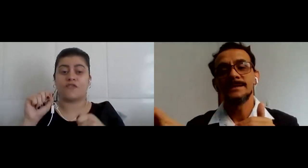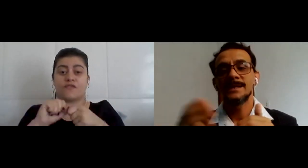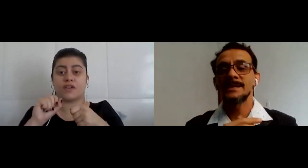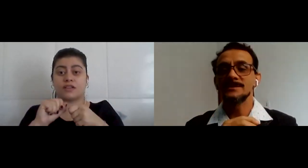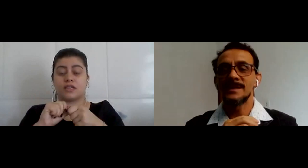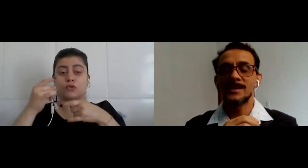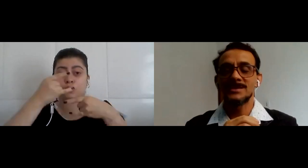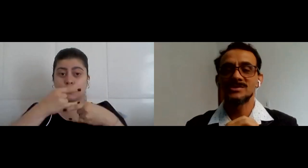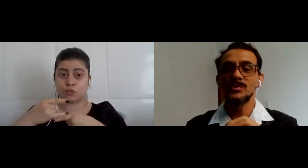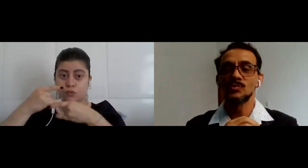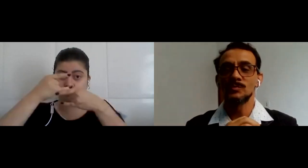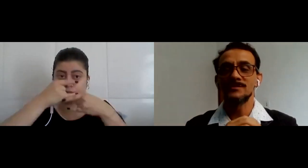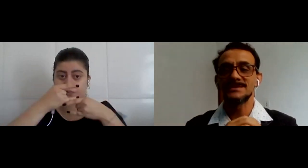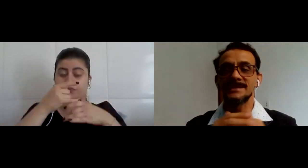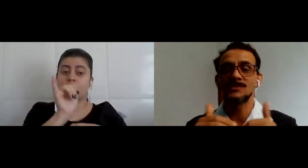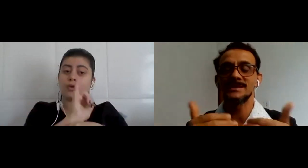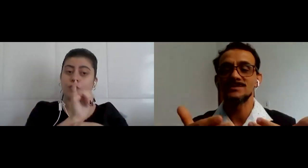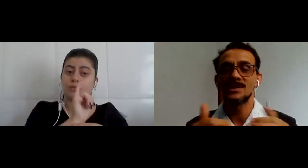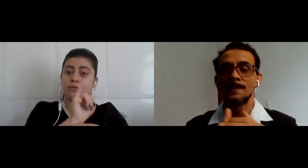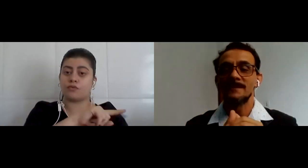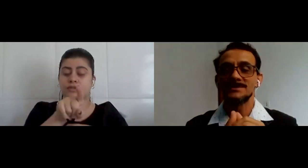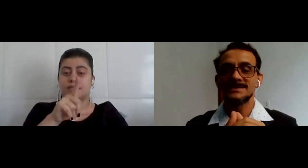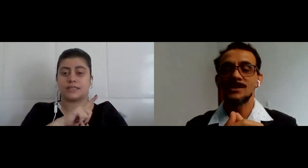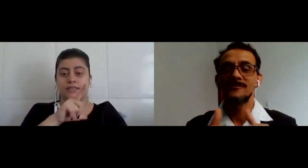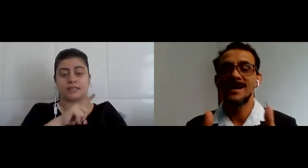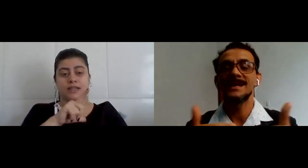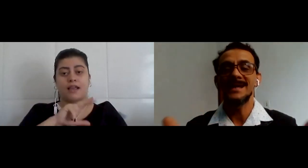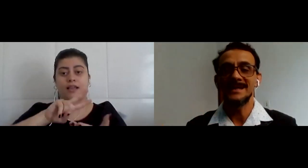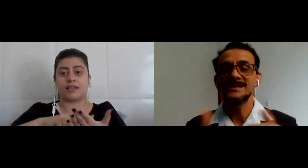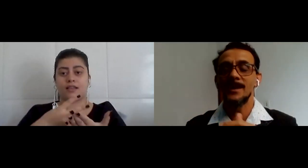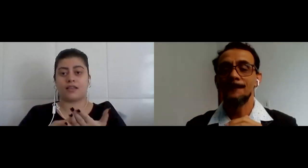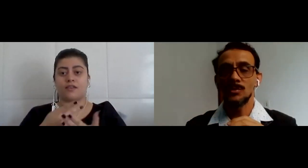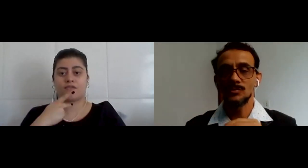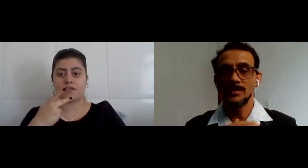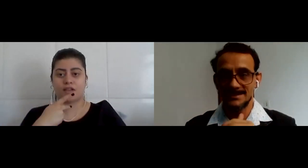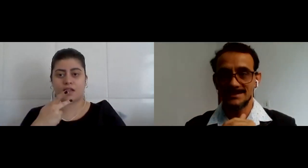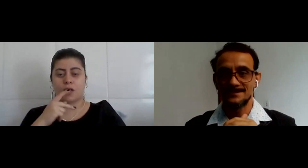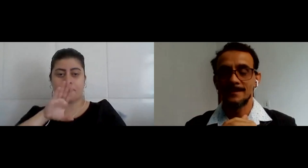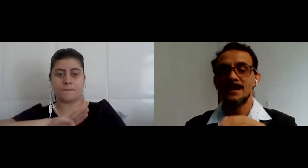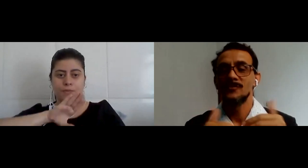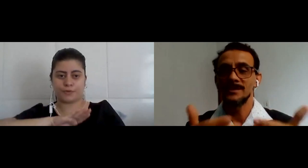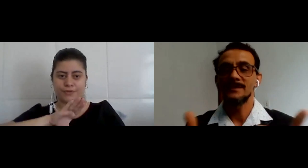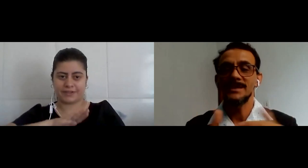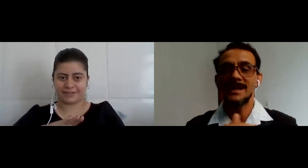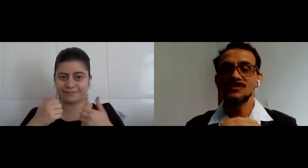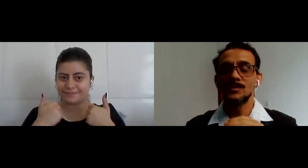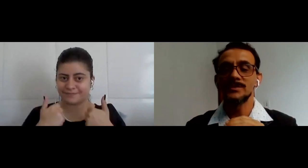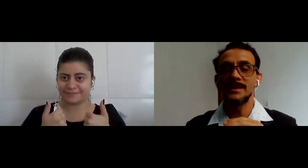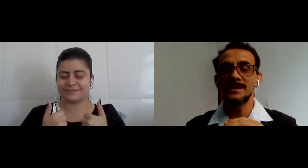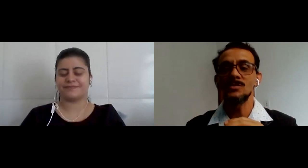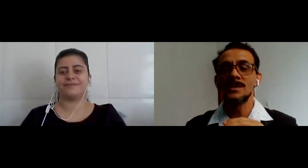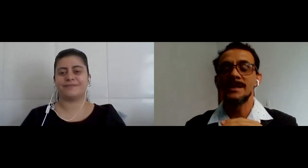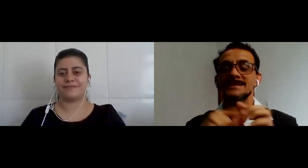E na página do YouTube vocês terão a tradução, vocês terão a fala em português. Foi encaminhado